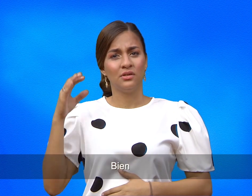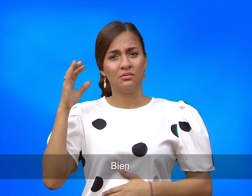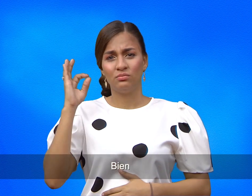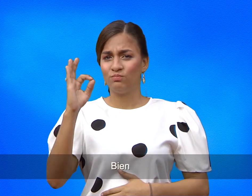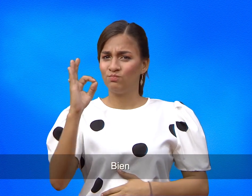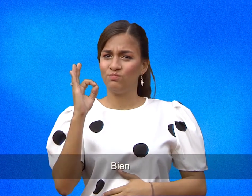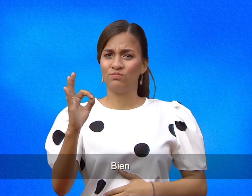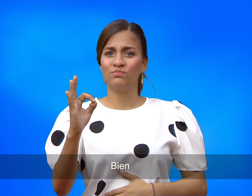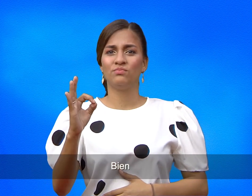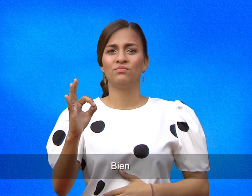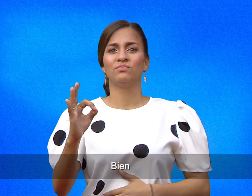Bien.